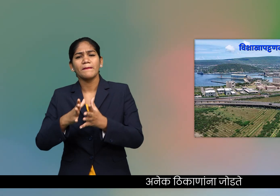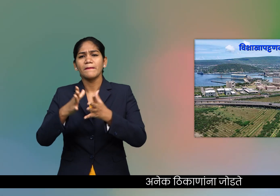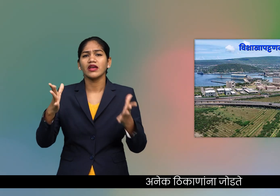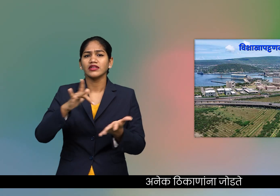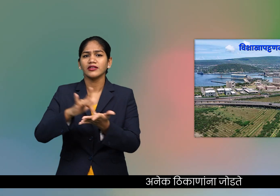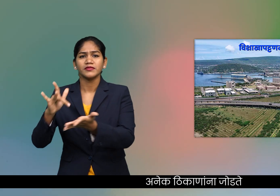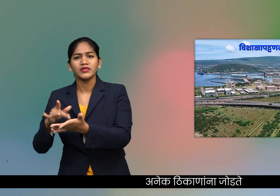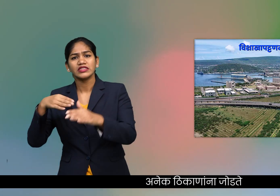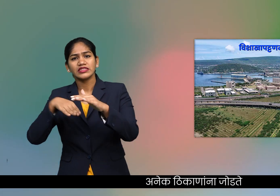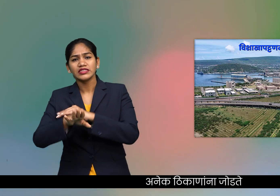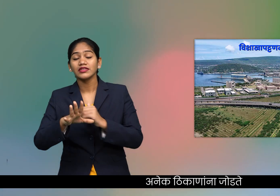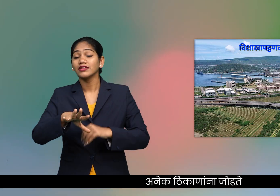जोडते.